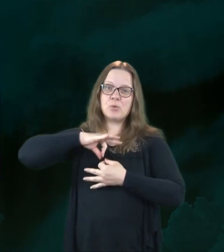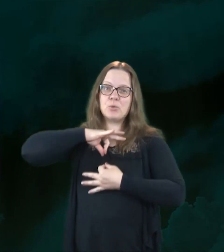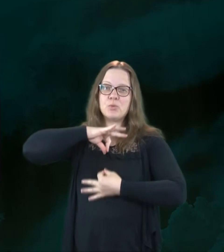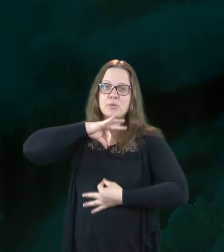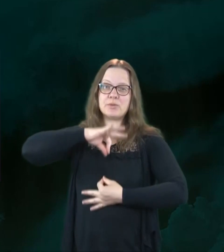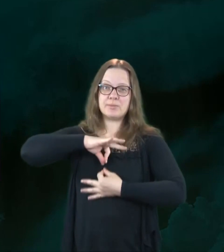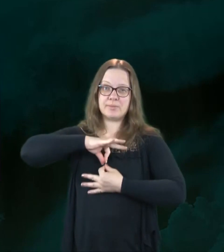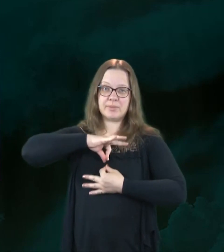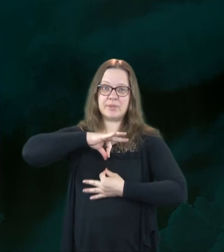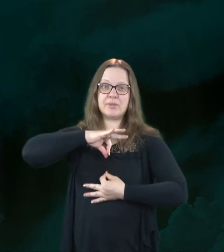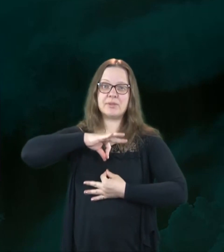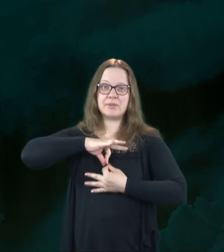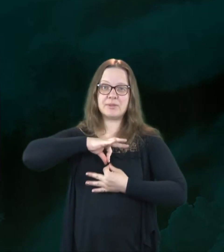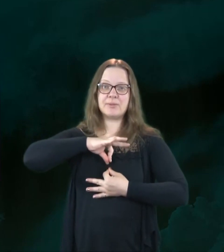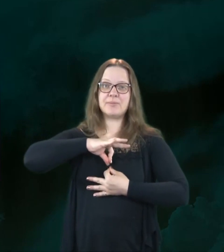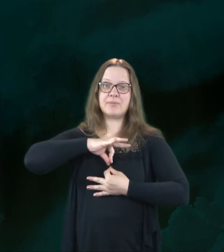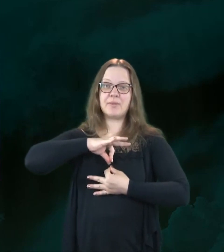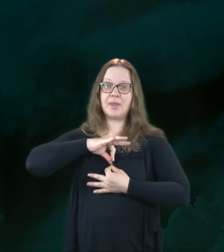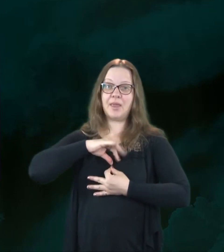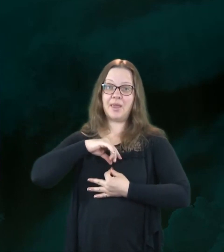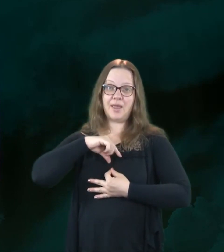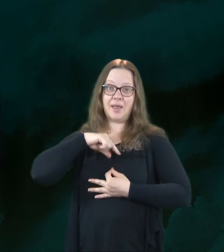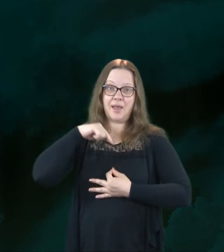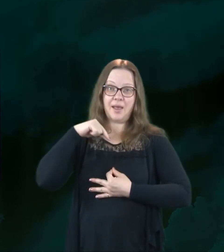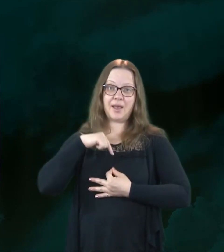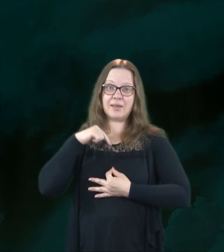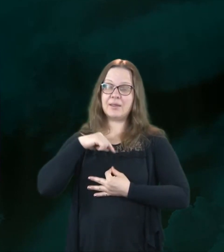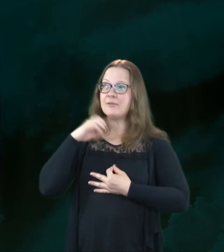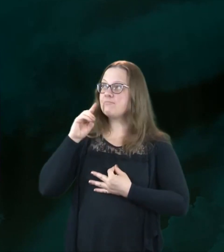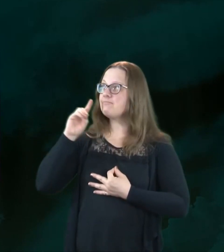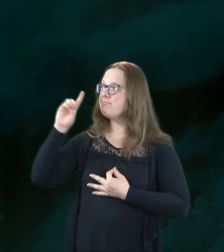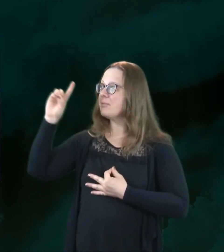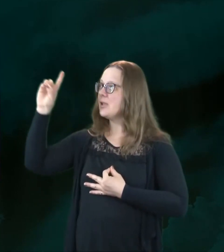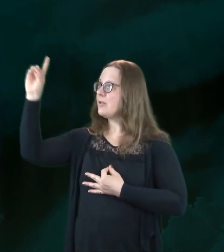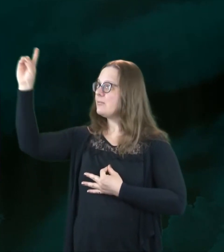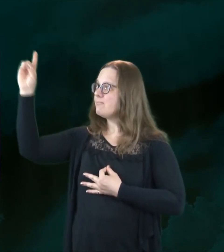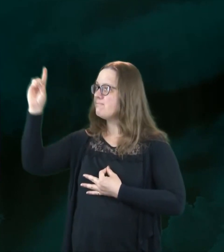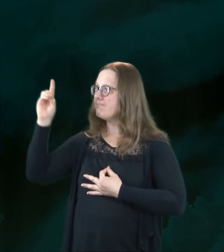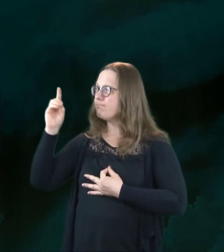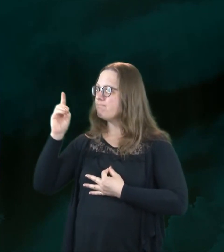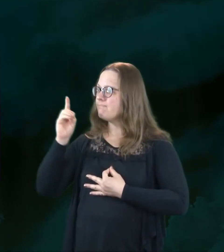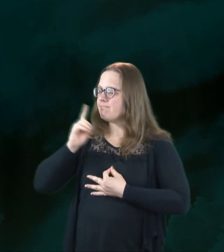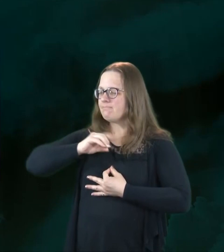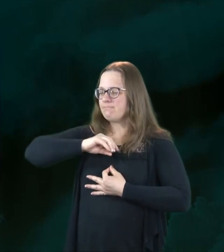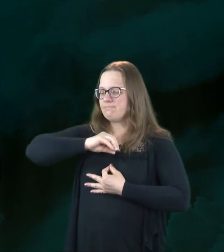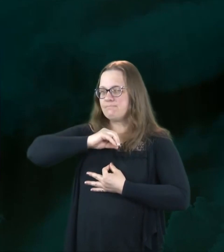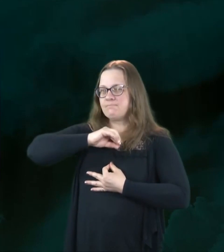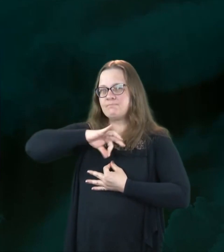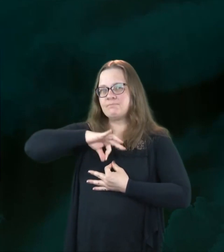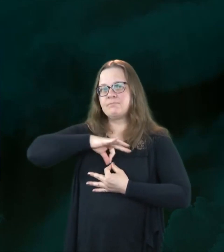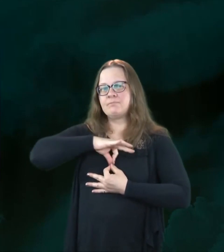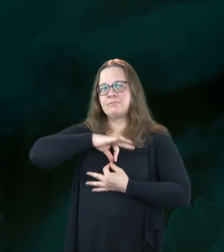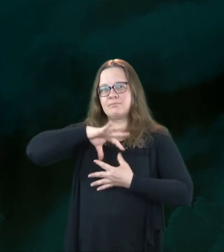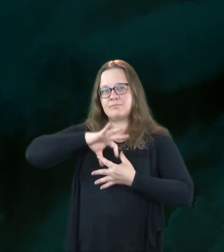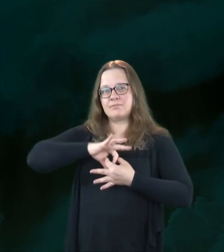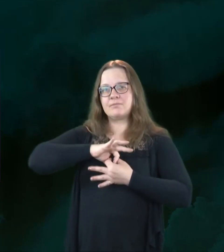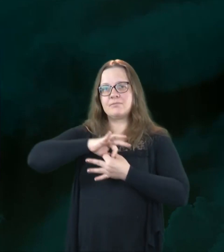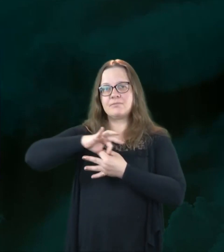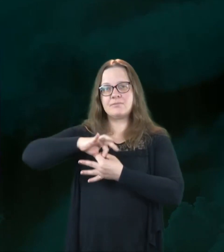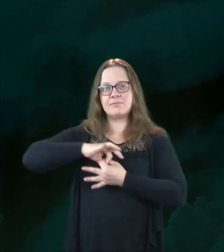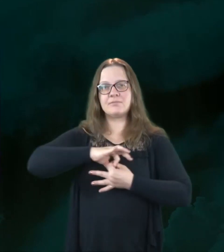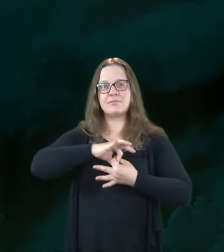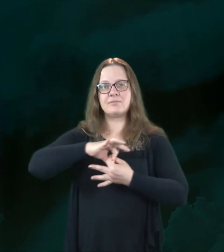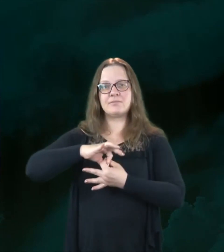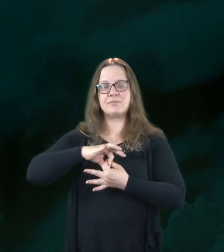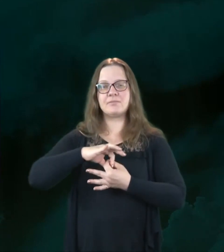feito para receber a vida de Deus e receber a própria natureza de Deus. Então,